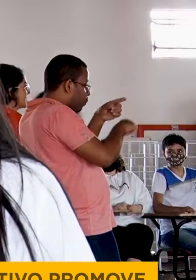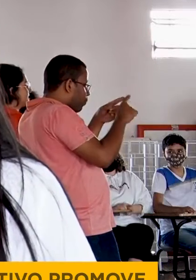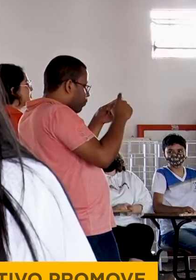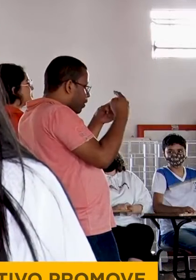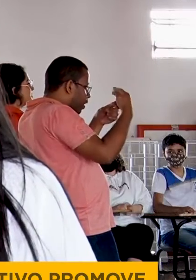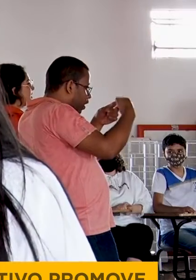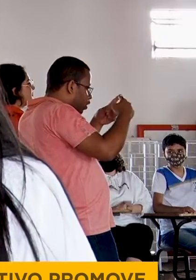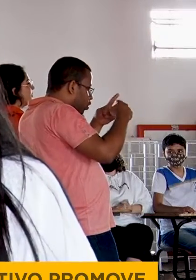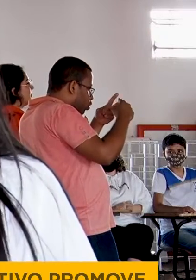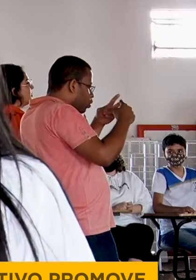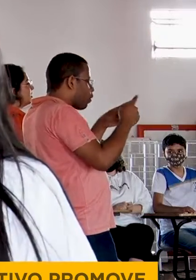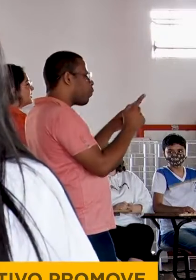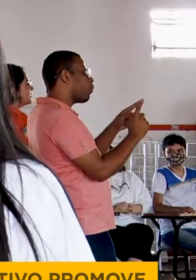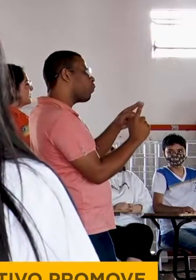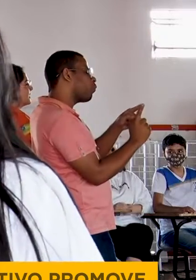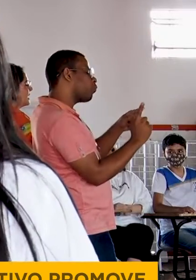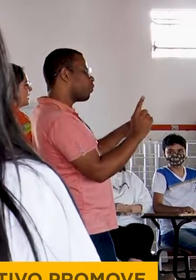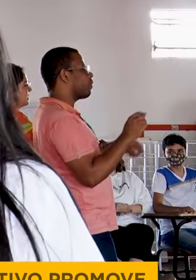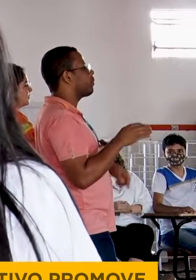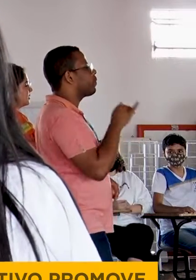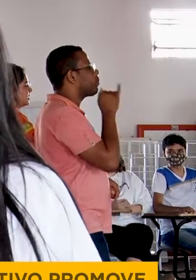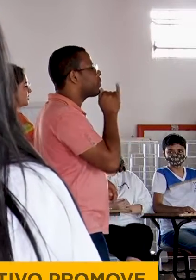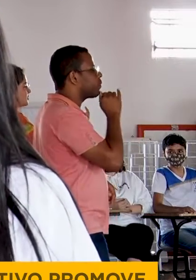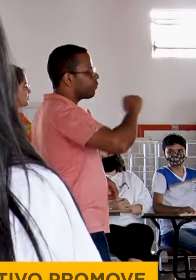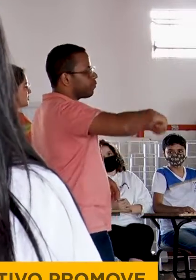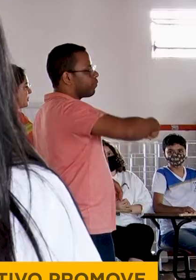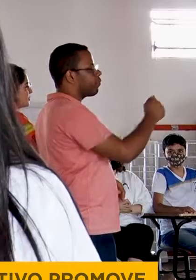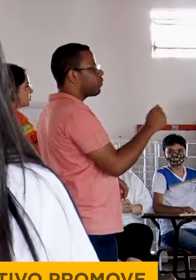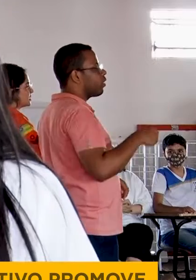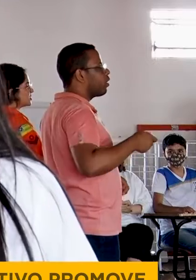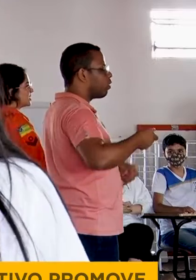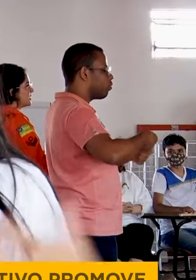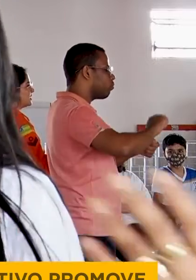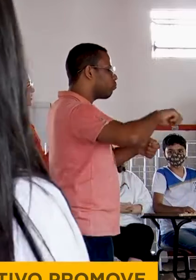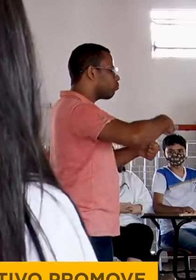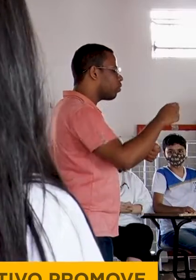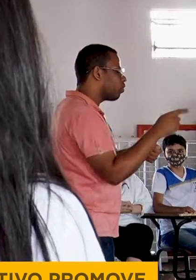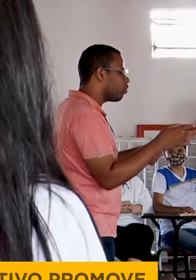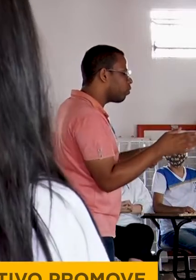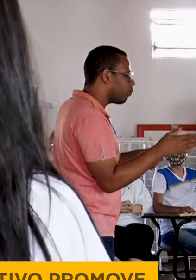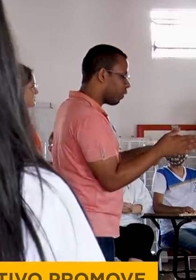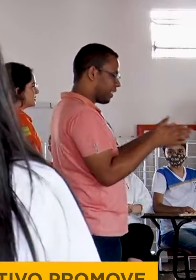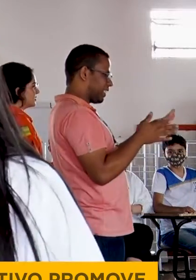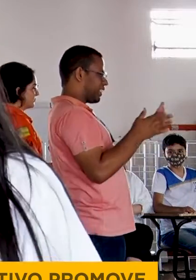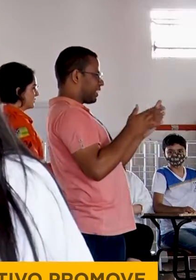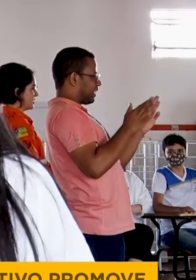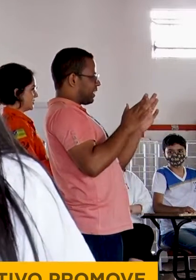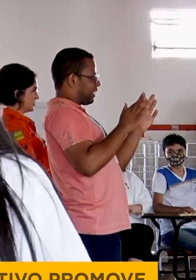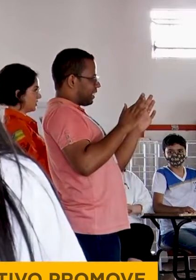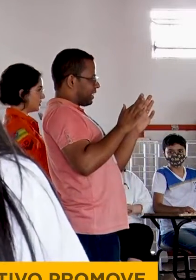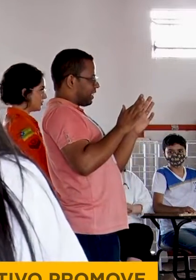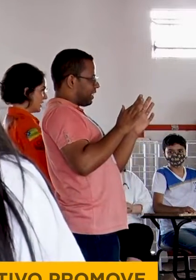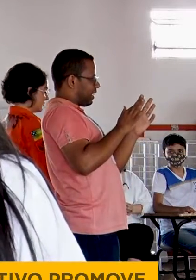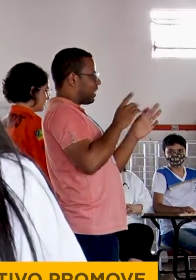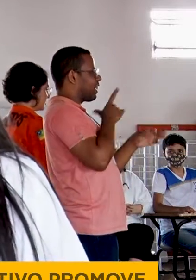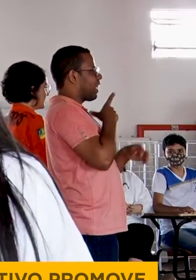e eventos e ações em alusão ao Setembro surdo é que antes era Setembro azul é agora passa seu Setembro surdo